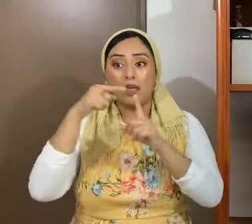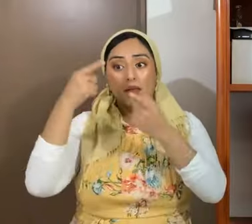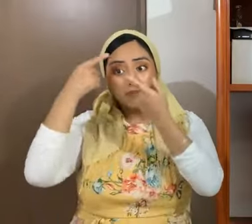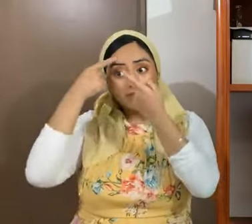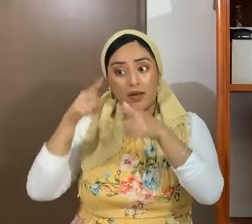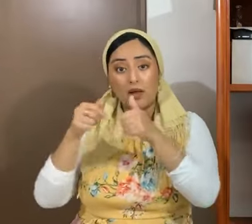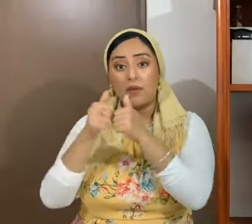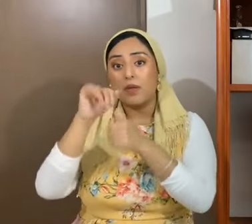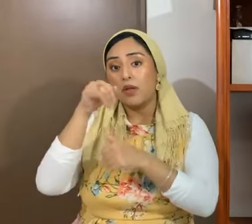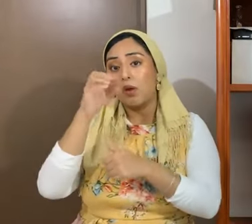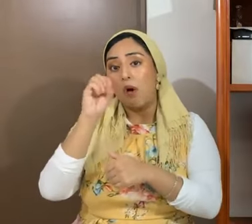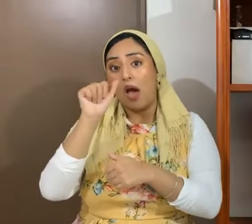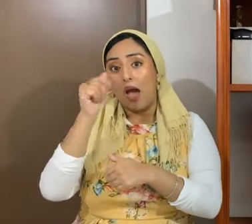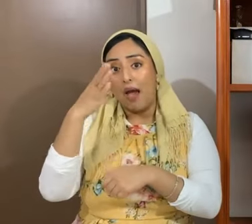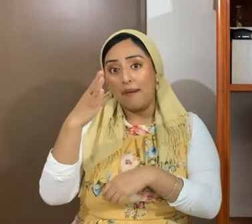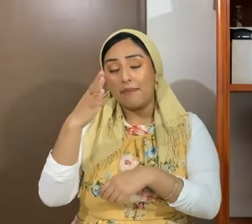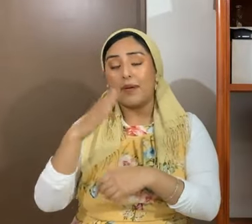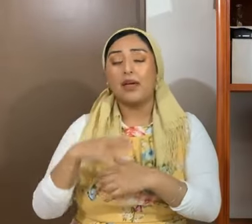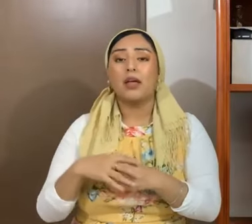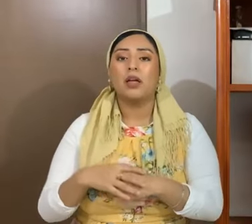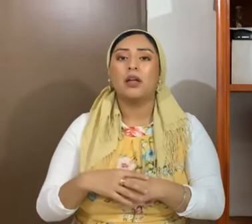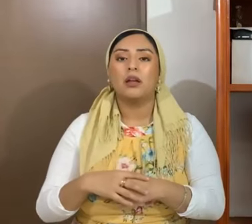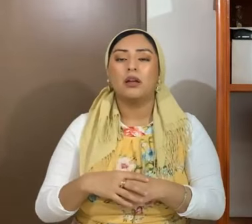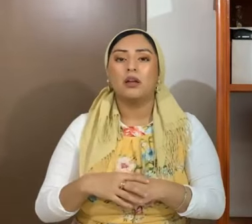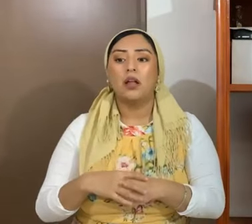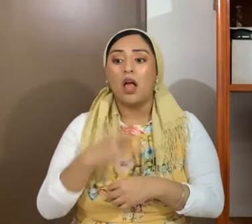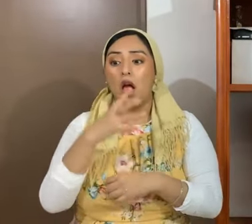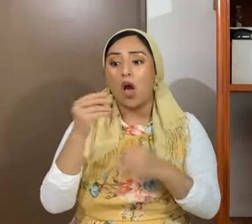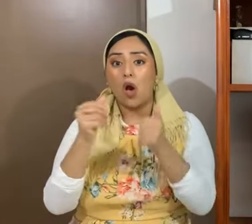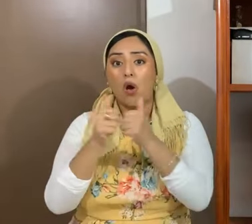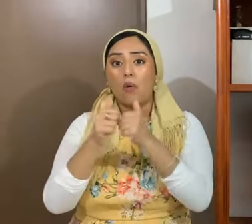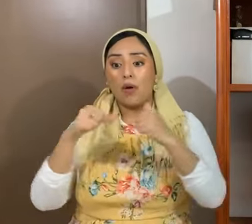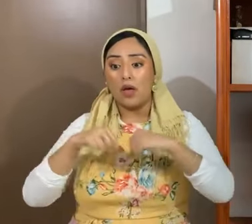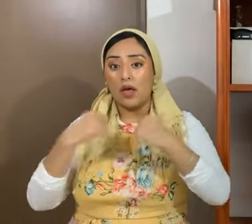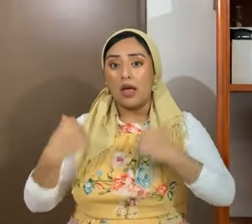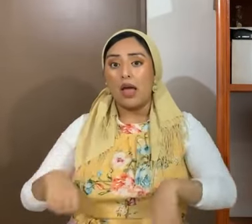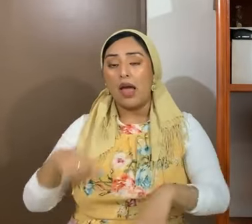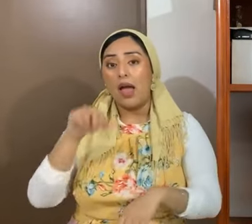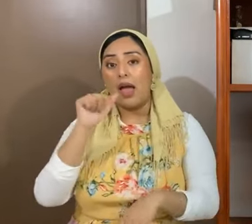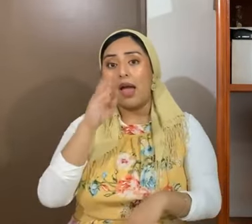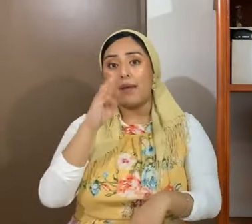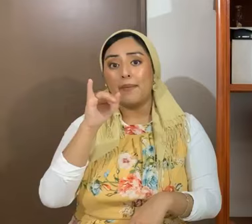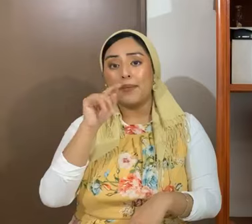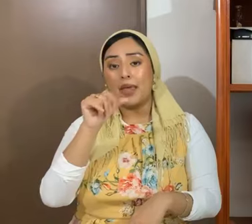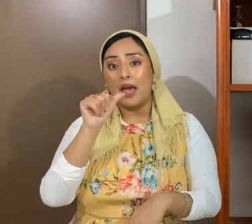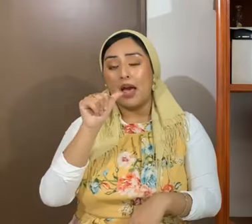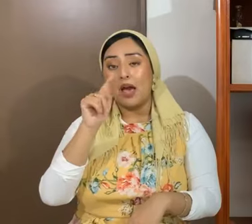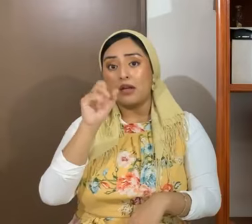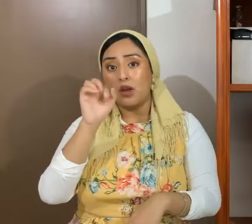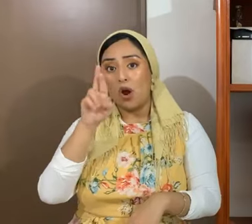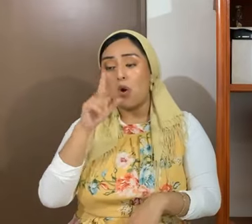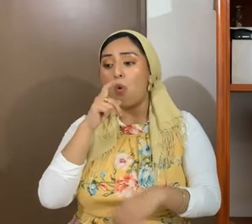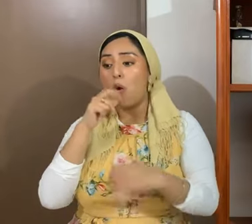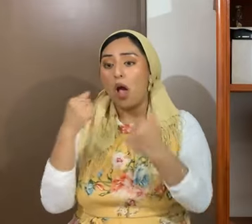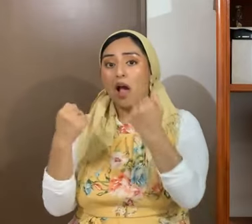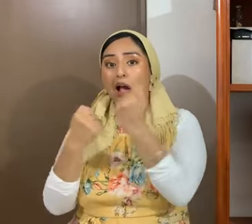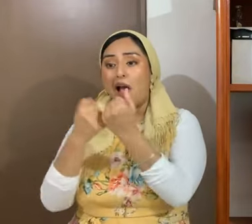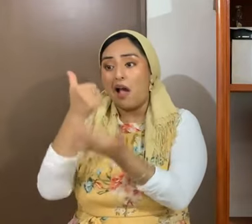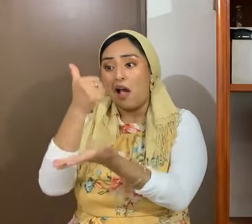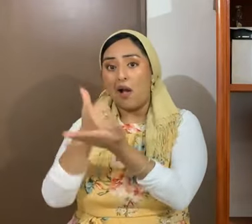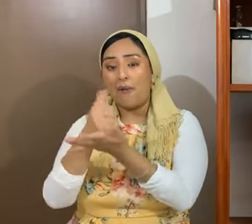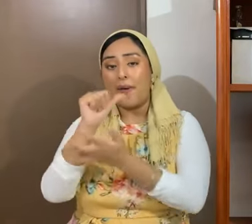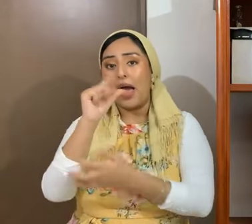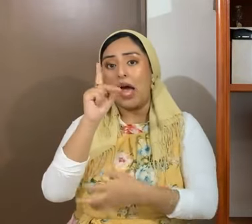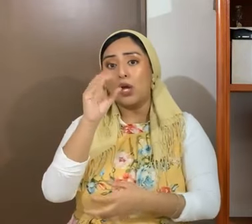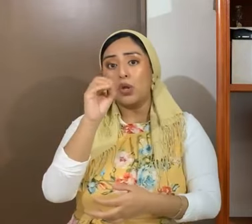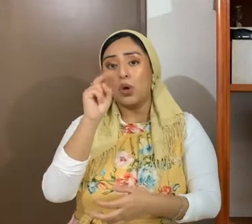acuerdo con Joab, hijo de Sarbia, y con el Cohen Abiatar, los cuales ayudaban a Adonías. Es decir,